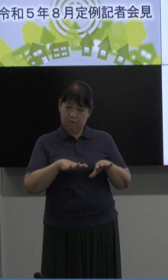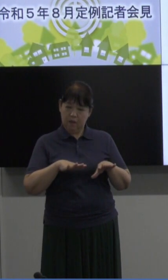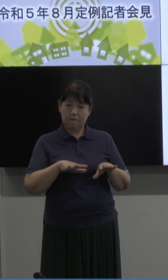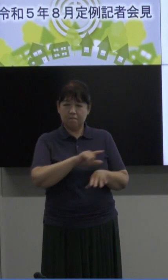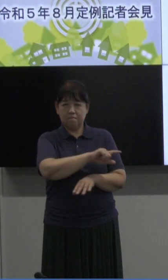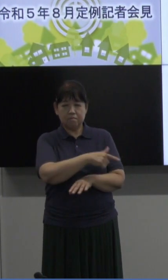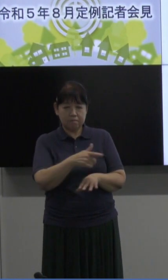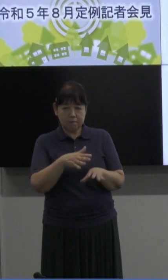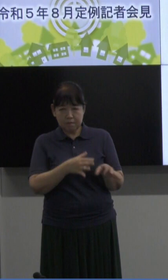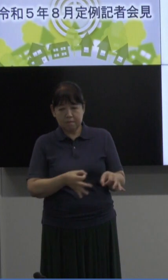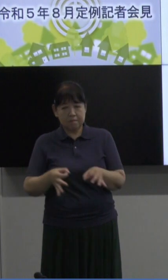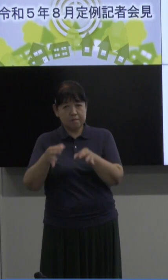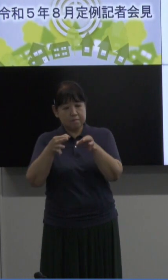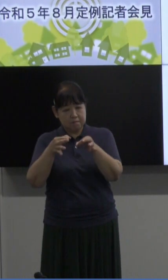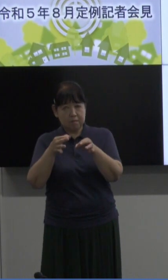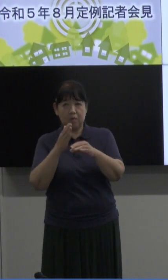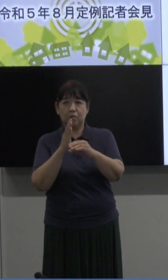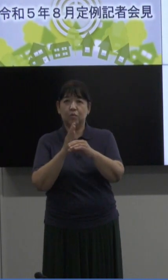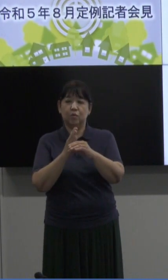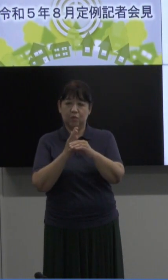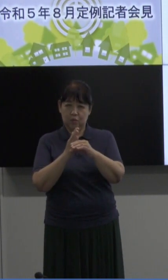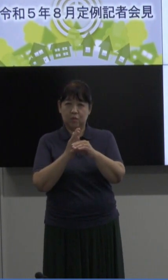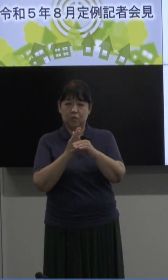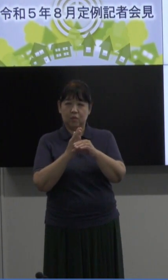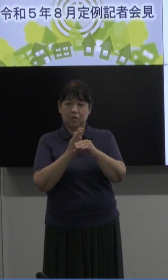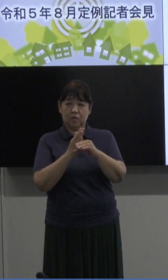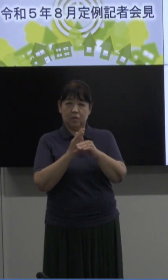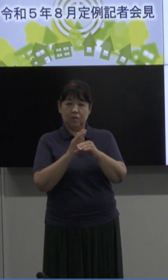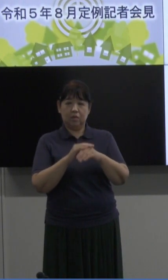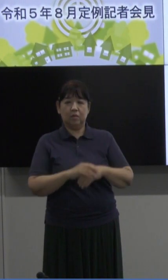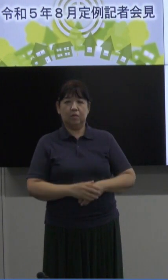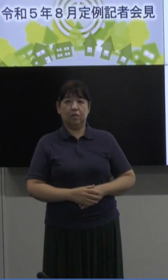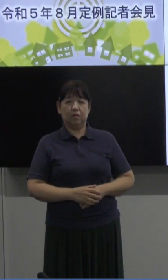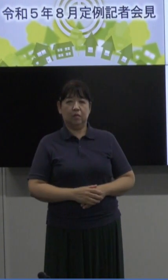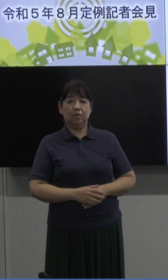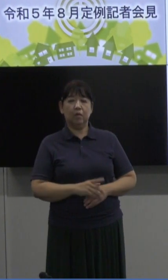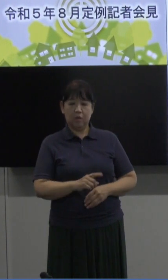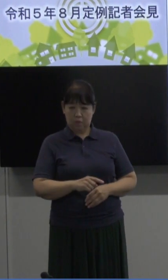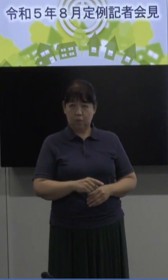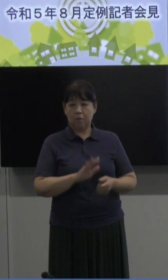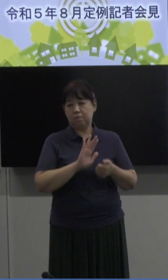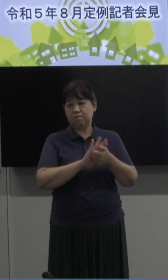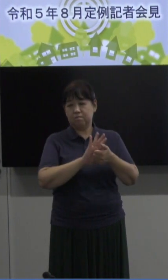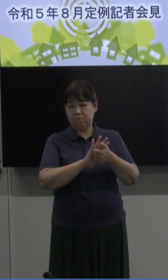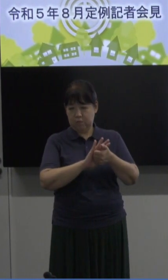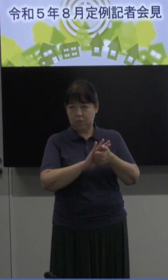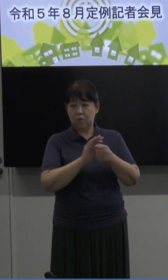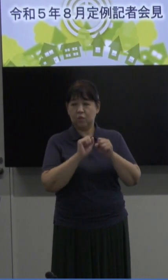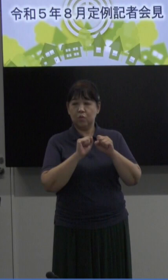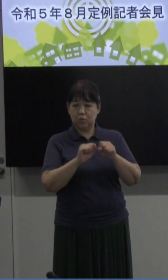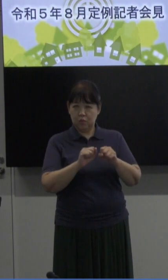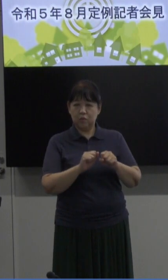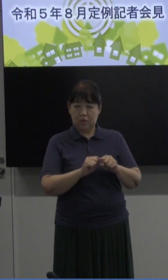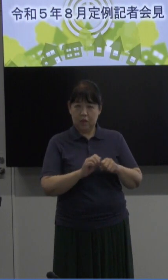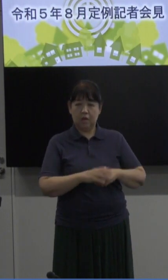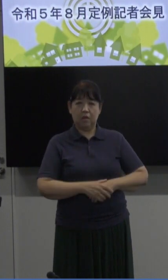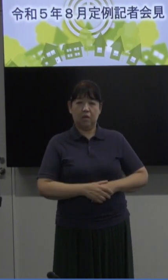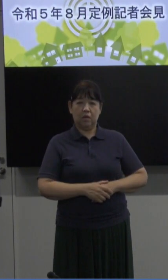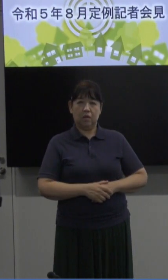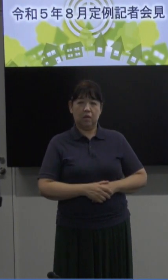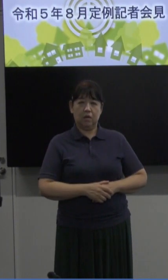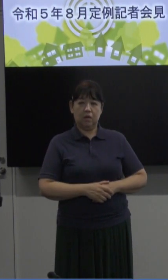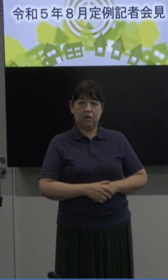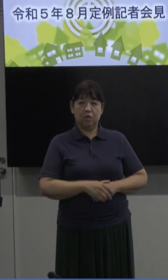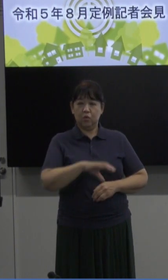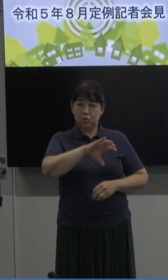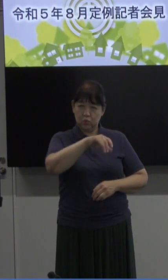上下水道料金の減免等にかかります経費を計上いたしたほか、保育